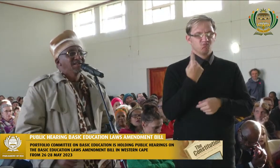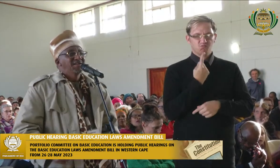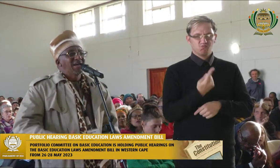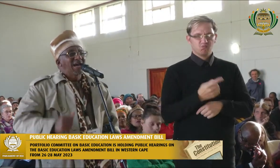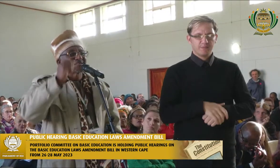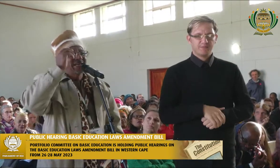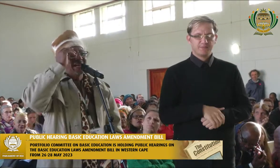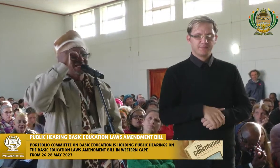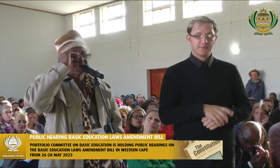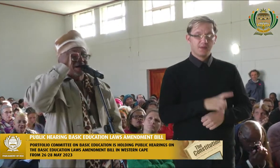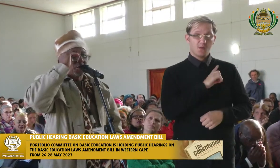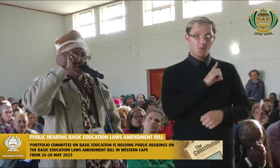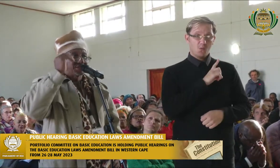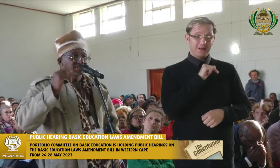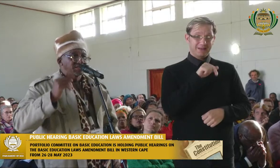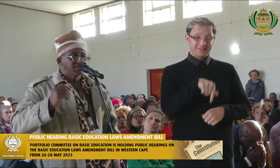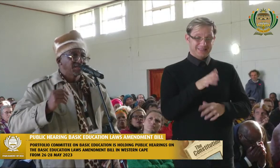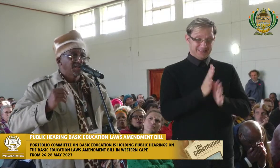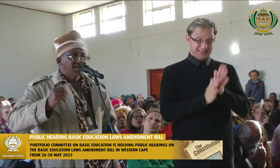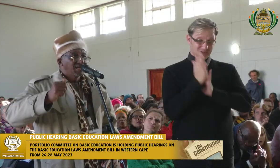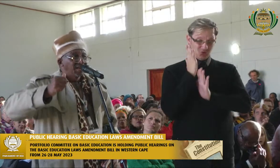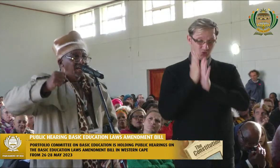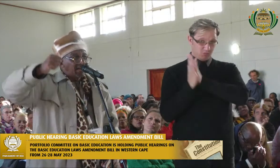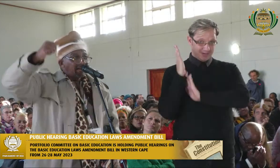Want die geskiedenis van ons